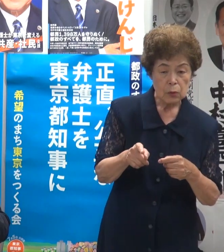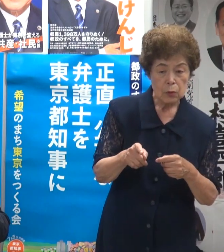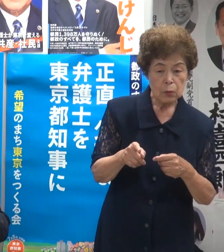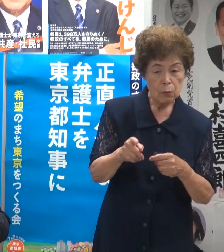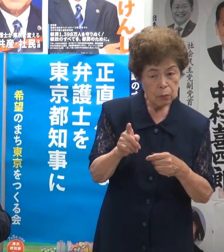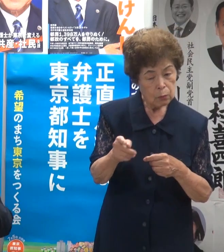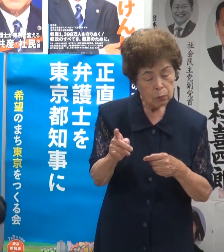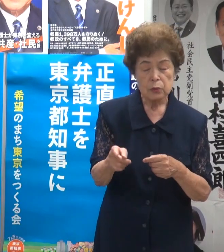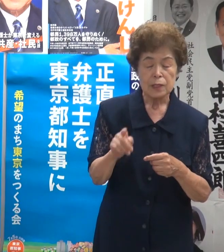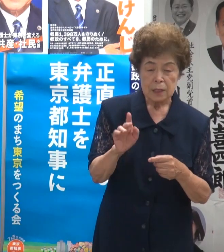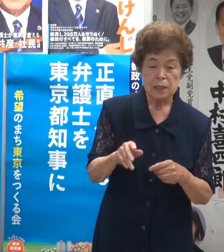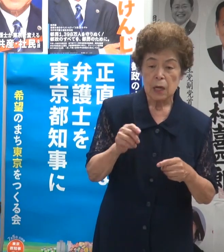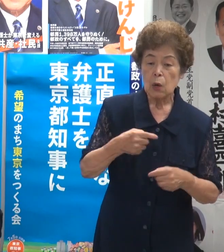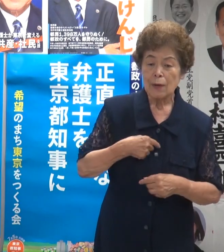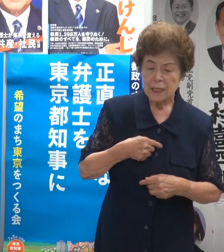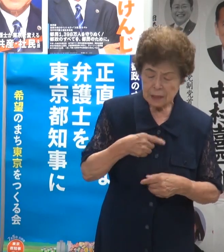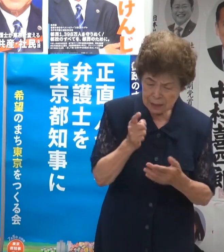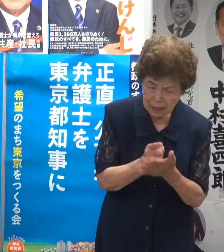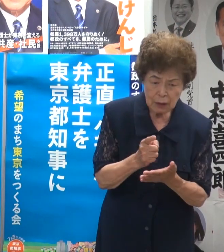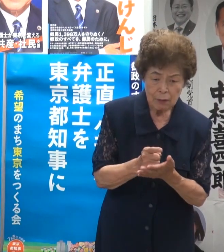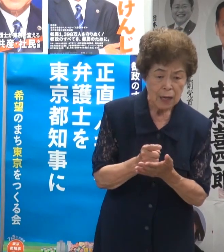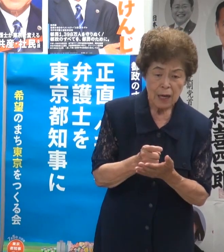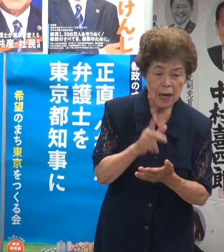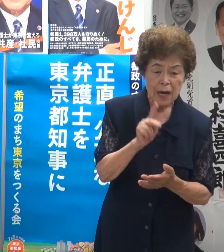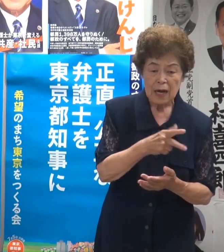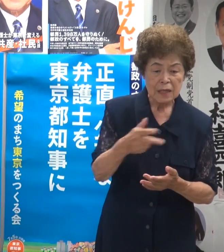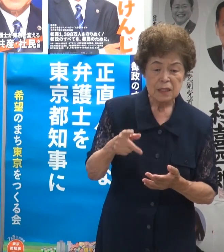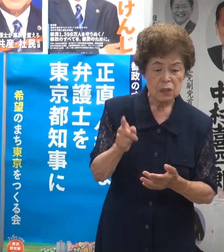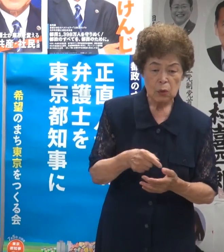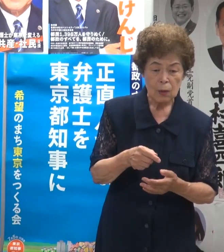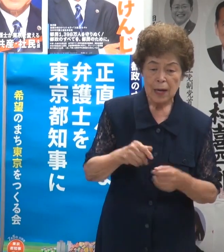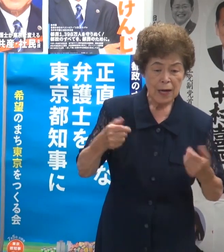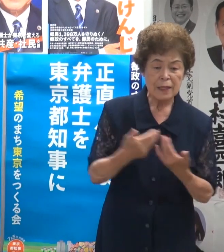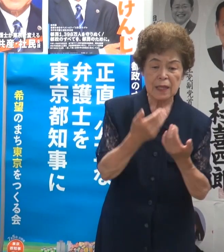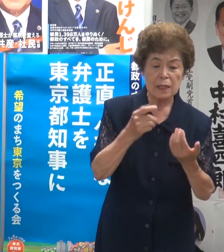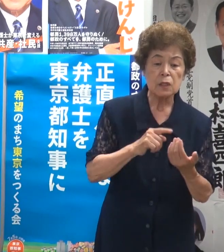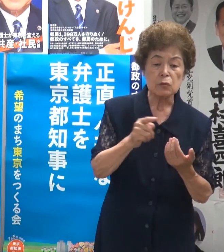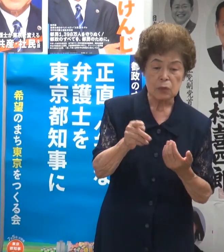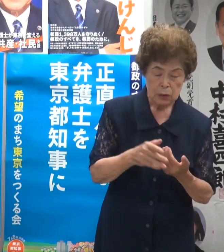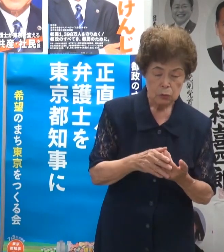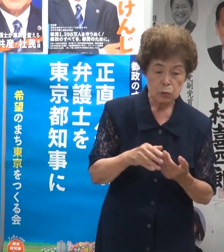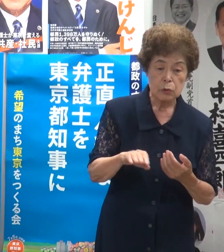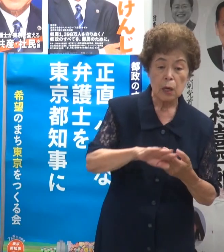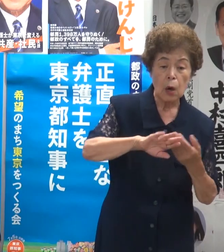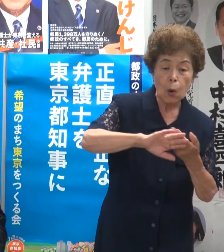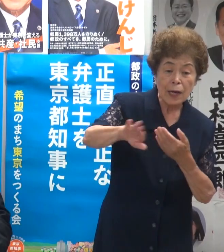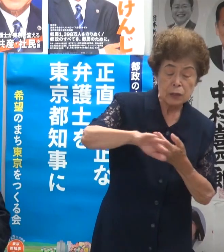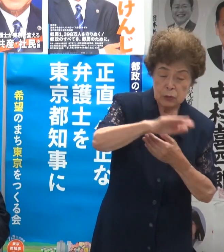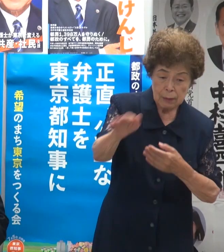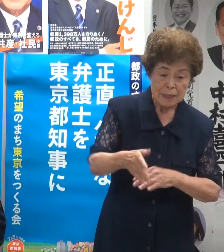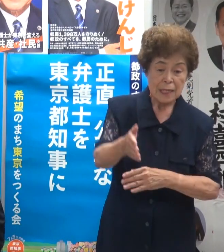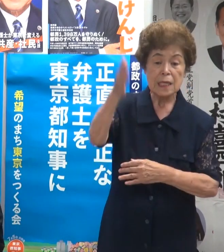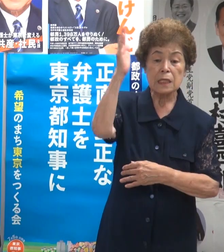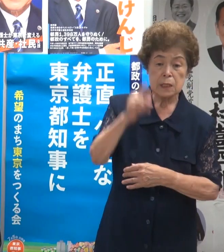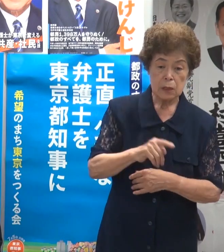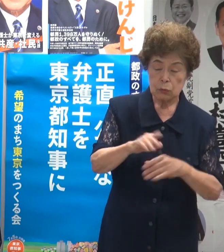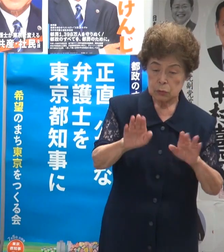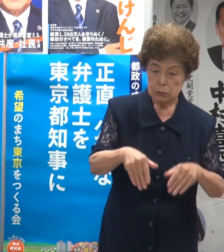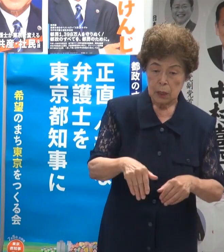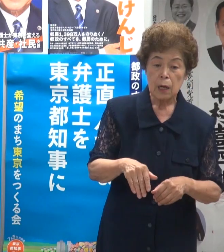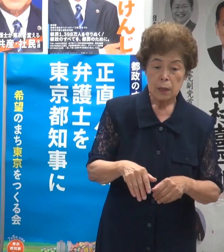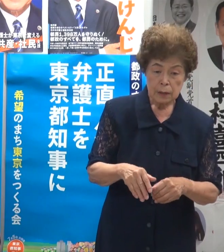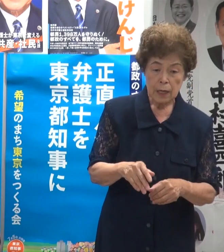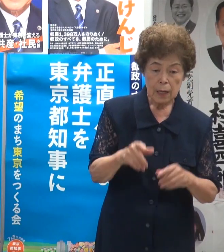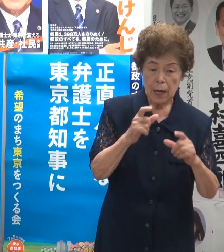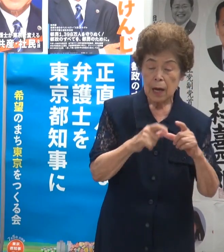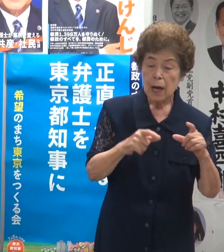ったんです。みんな他の候補が賛同したんですね、舛添さんも。 だから松添さんの知事の時代はカジ